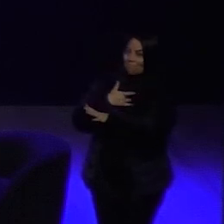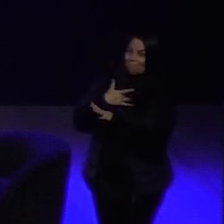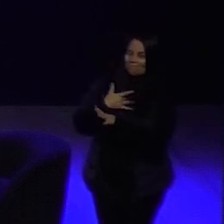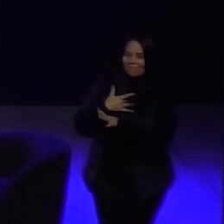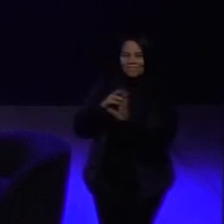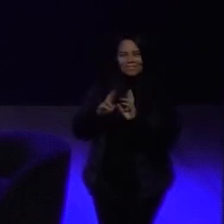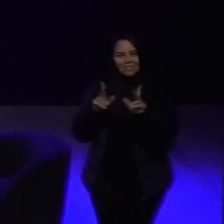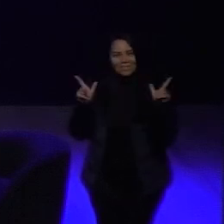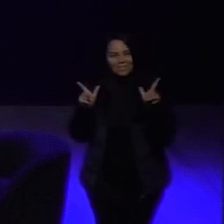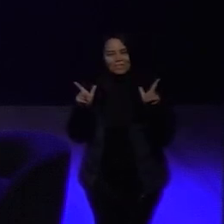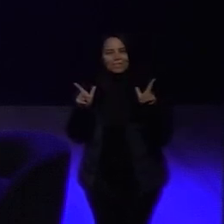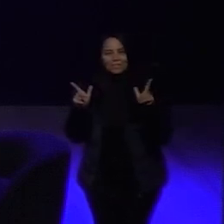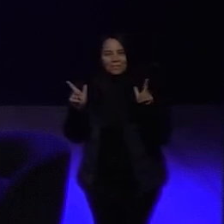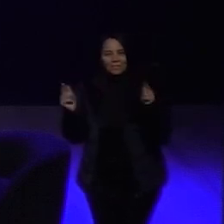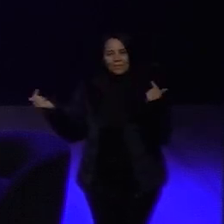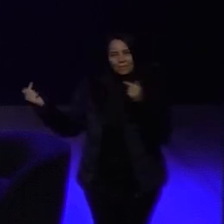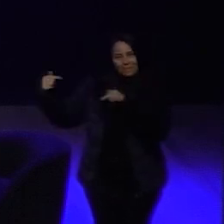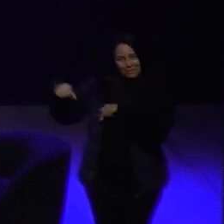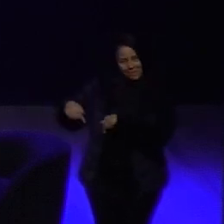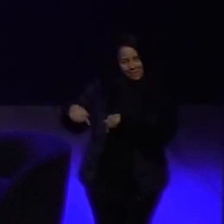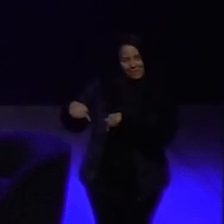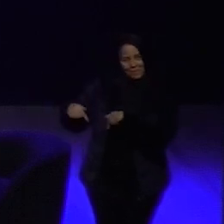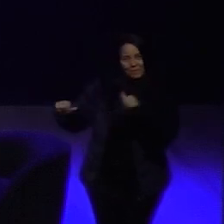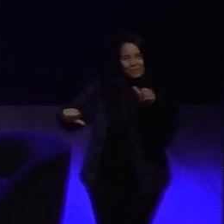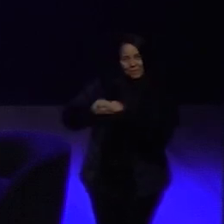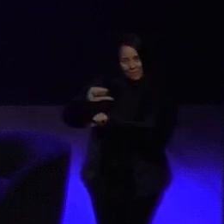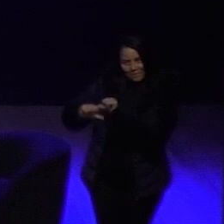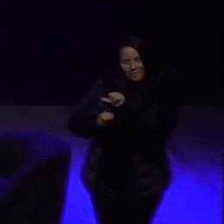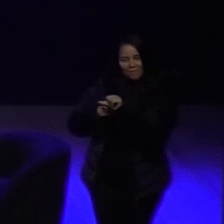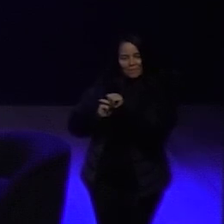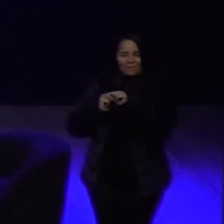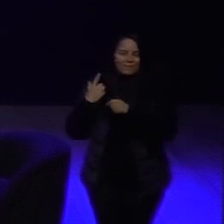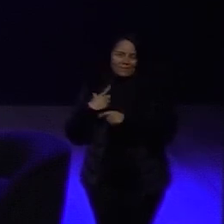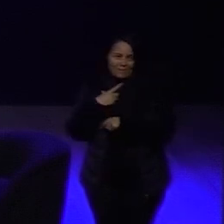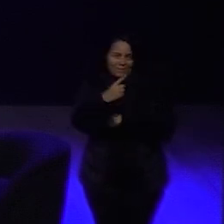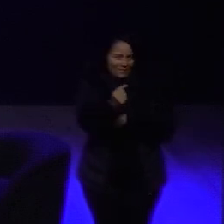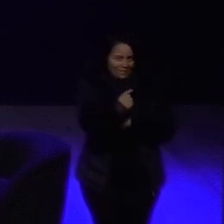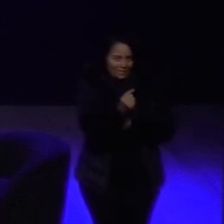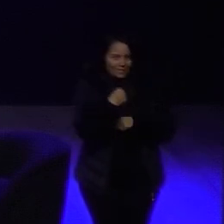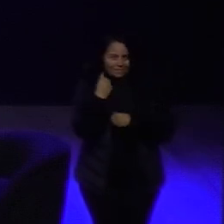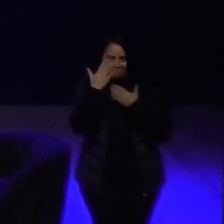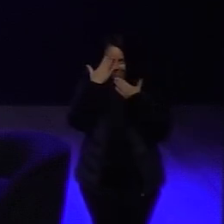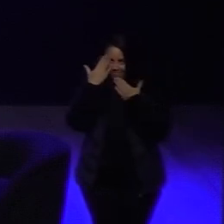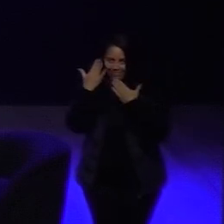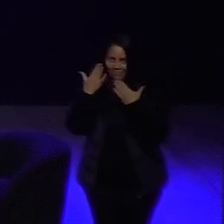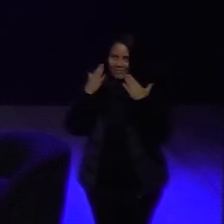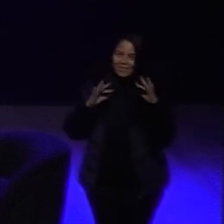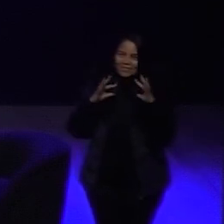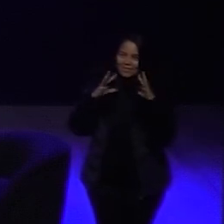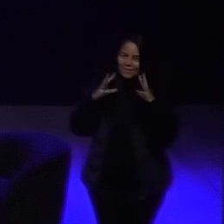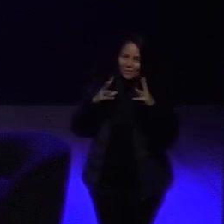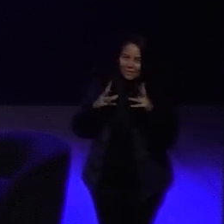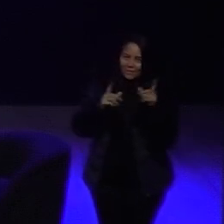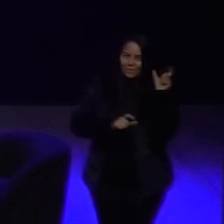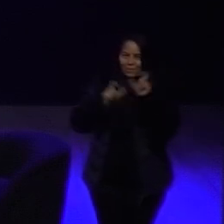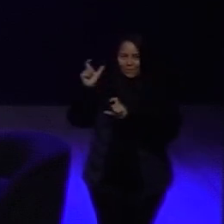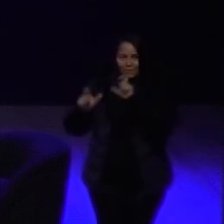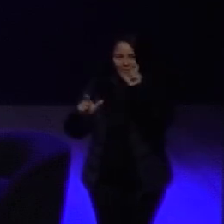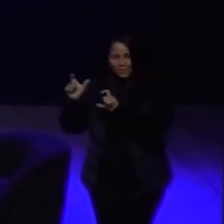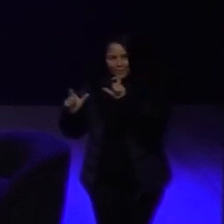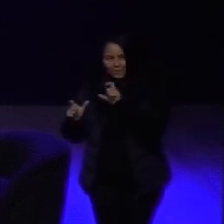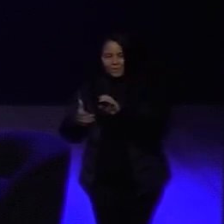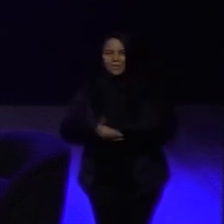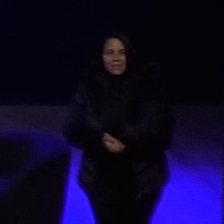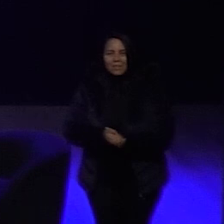sai diferente da maneira que a gente entrou. Então fica realmente o nosso agradecimento a todos e a todas, né, essas